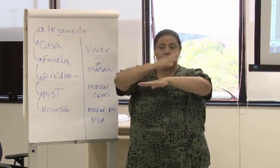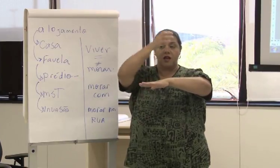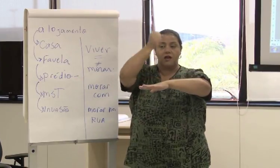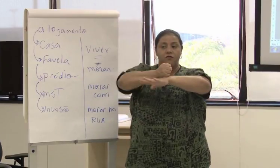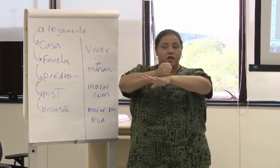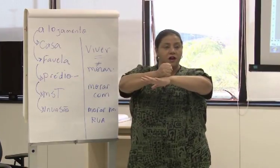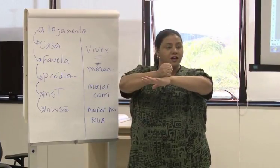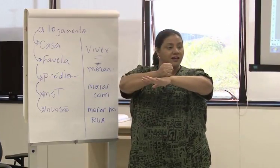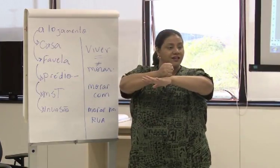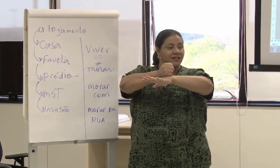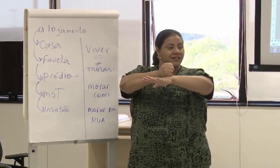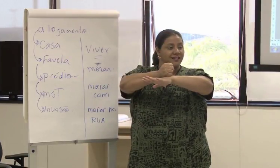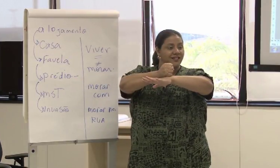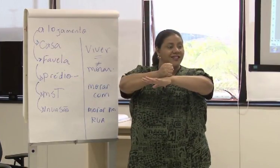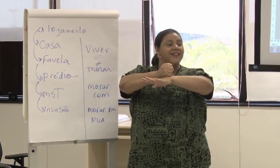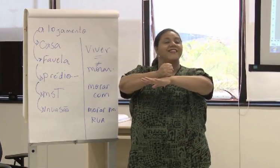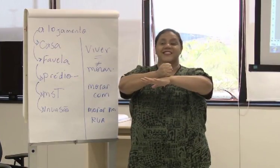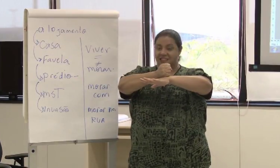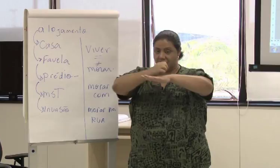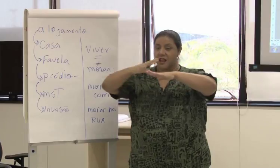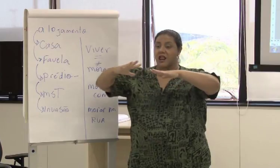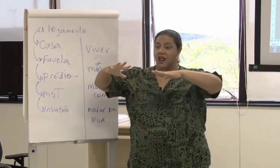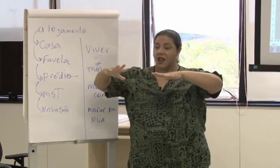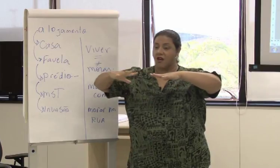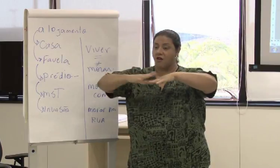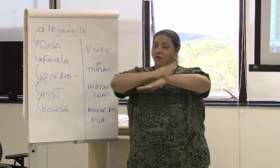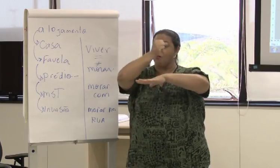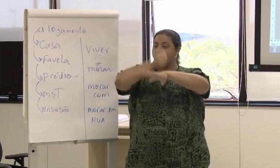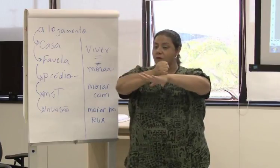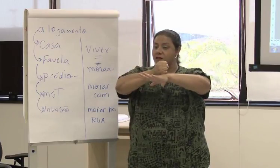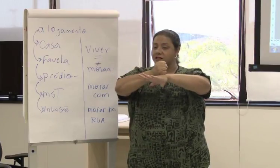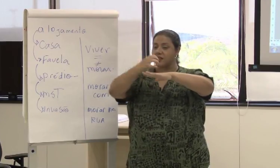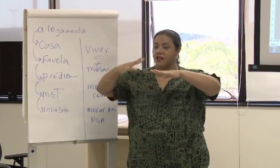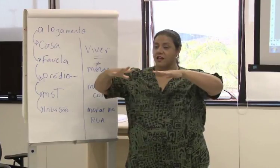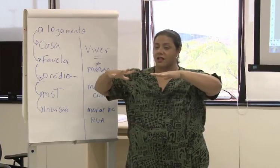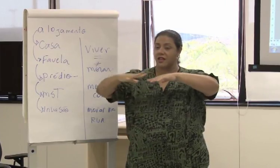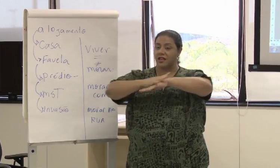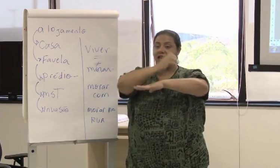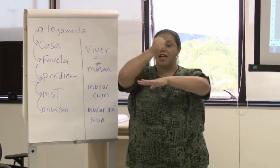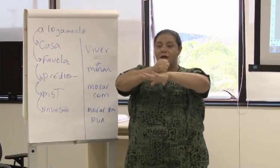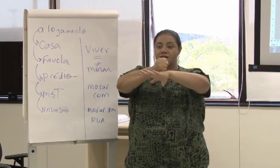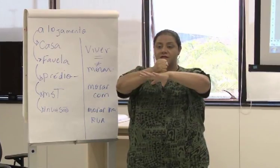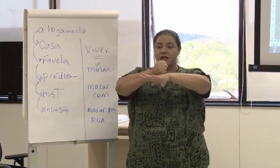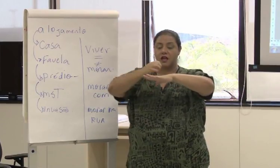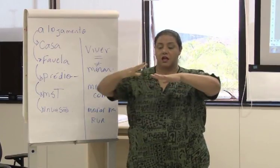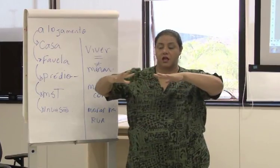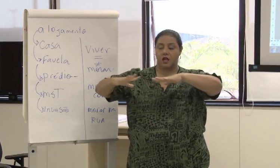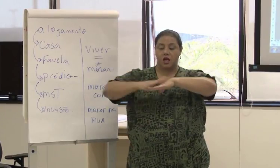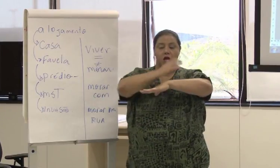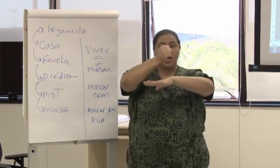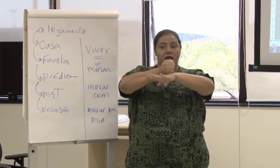e finca. E toma de conta da terra. MST. MST.